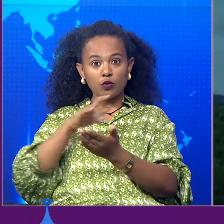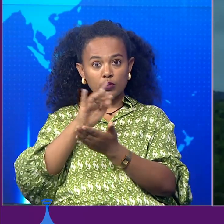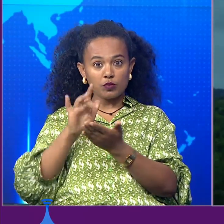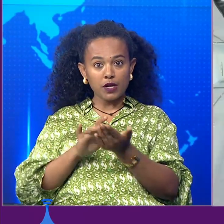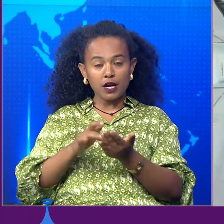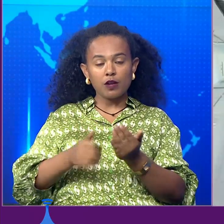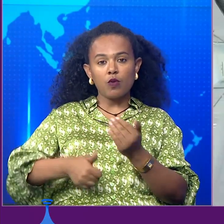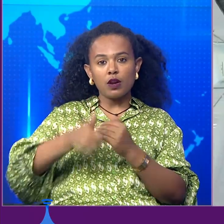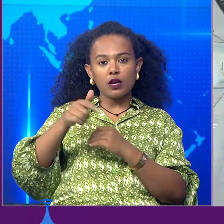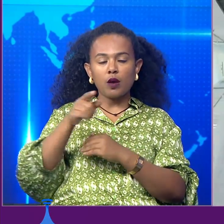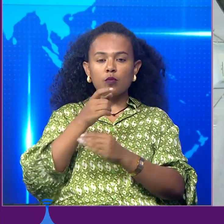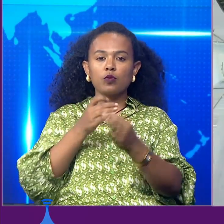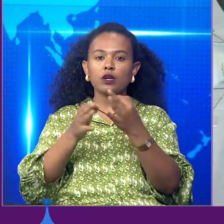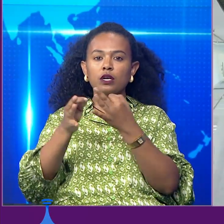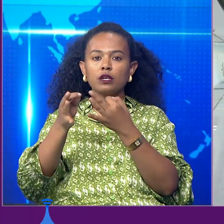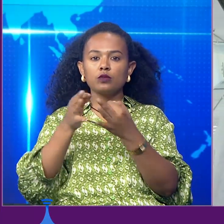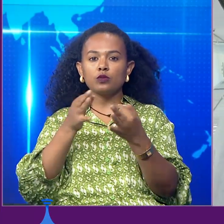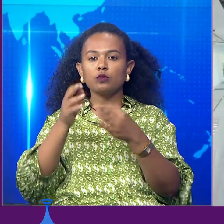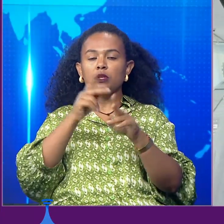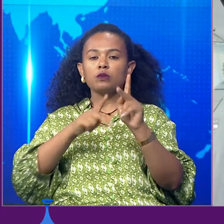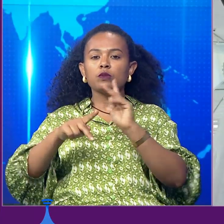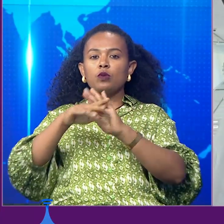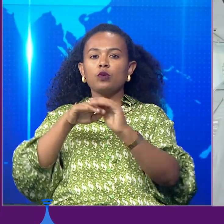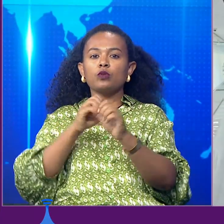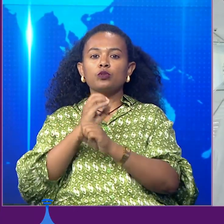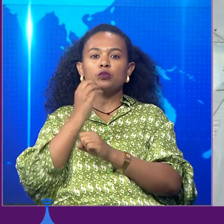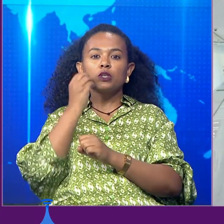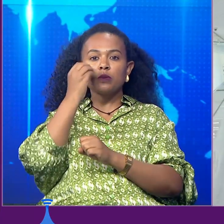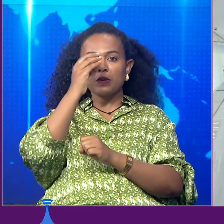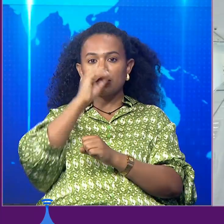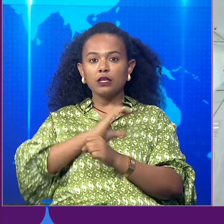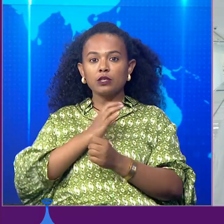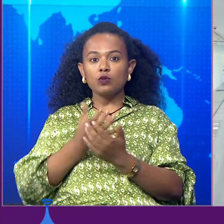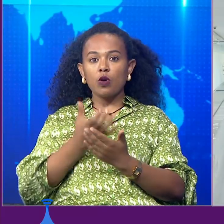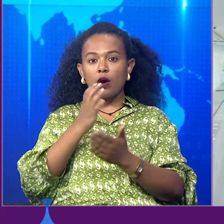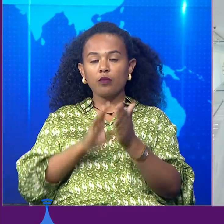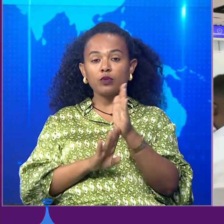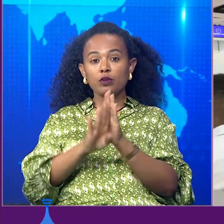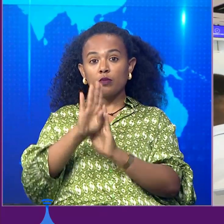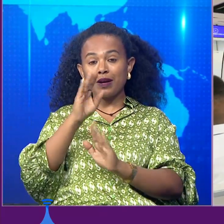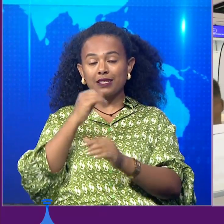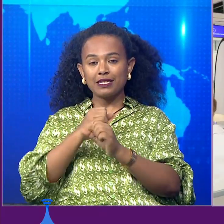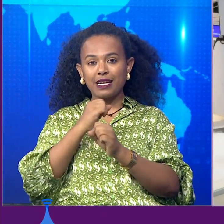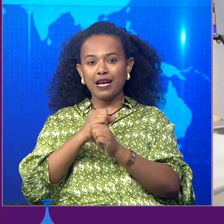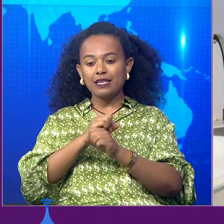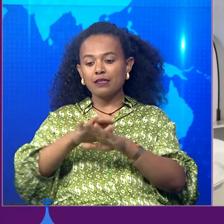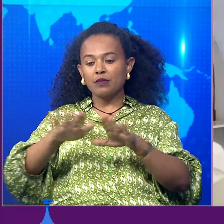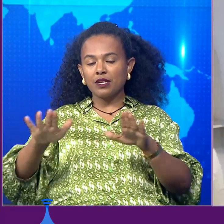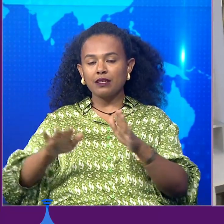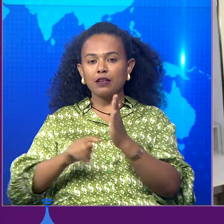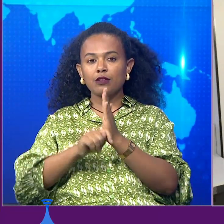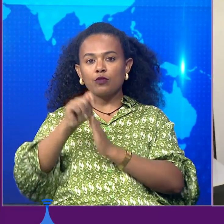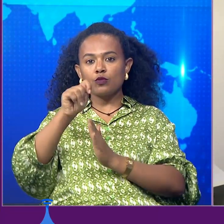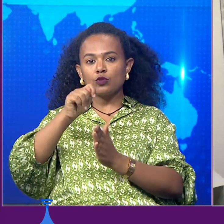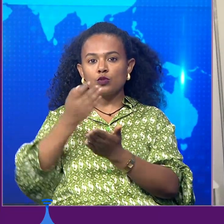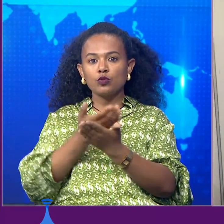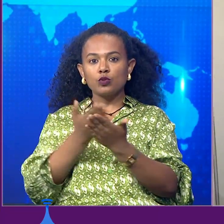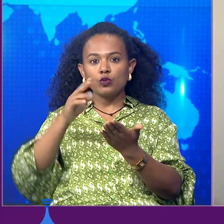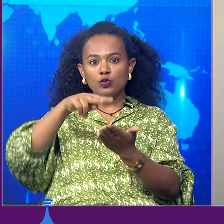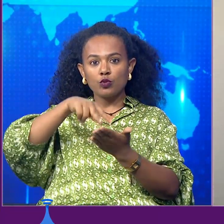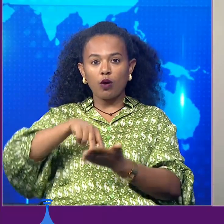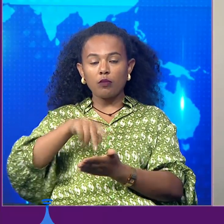ዋነኛ መሆኑን የገለጹት ደግሞ በህዝብ ተወካዮች ምክር ቤት የሰው ሀብት ልማት ስራ ስምሪትና ቴክኖሎጂ ጉዳዮች ቋሚ ኮሚቴ